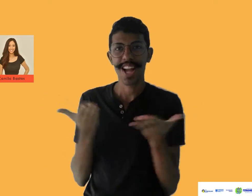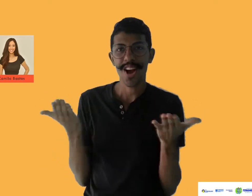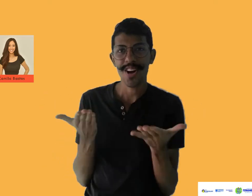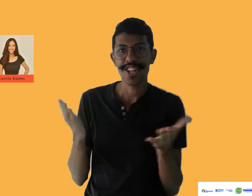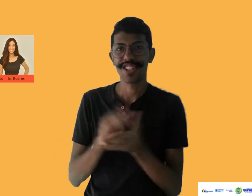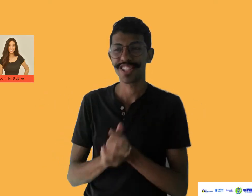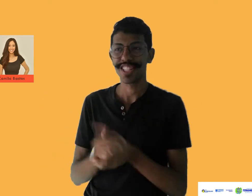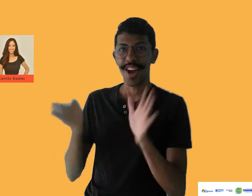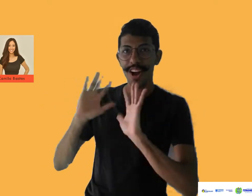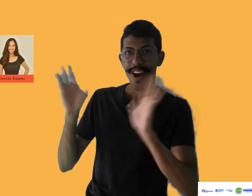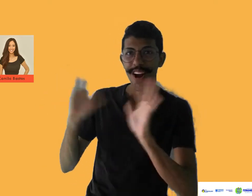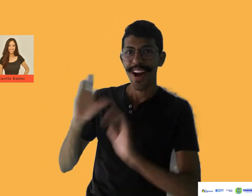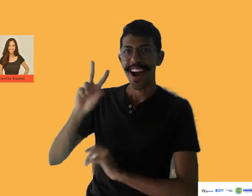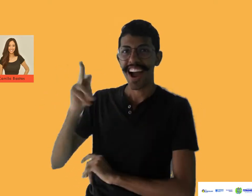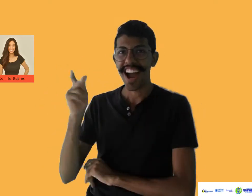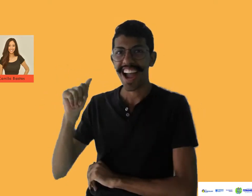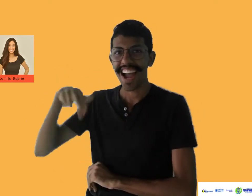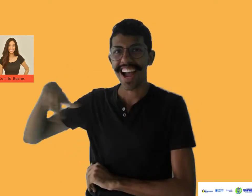Hanna!